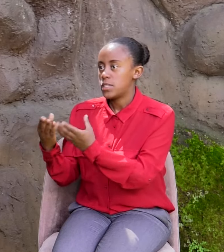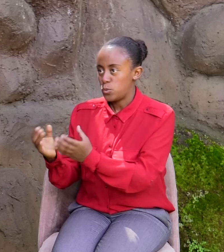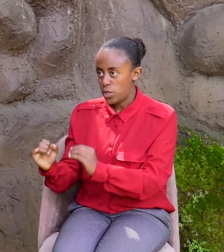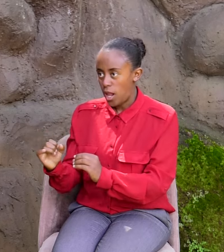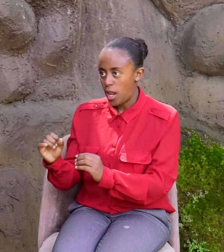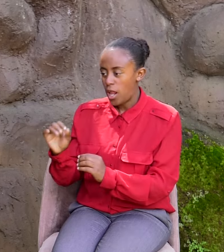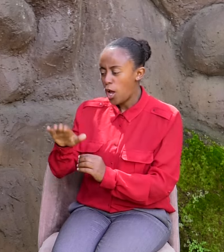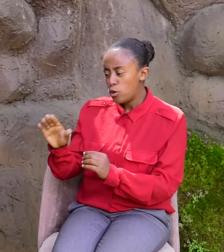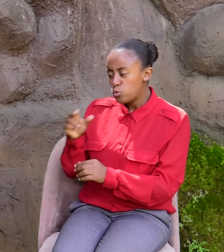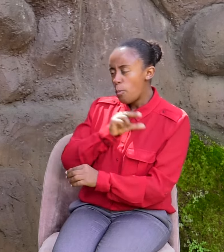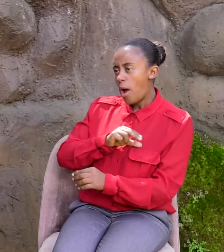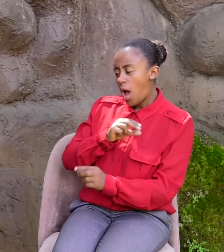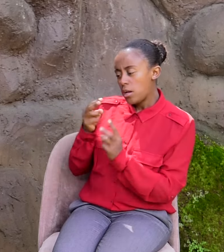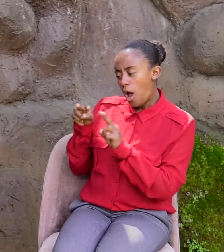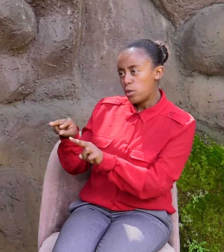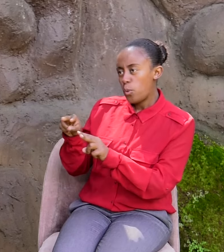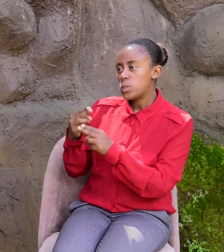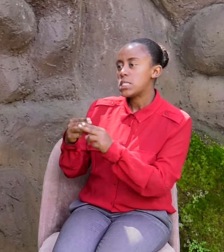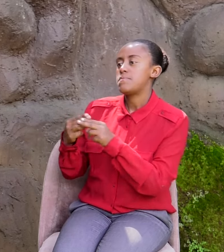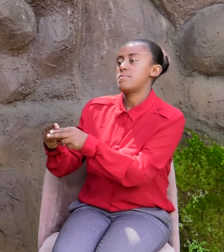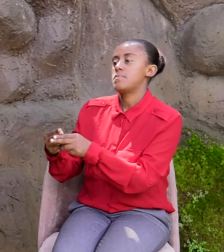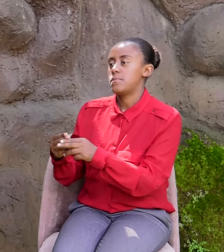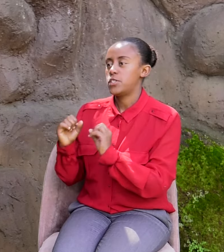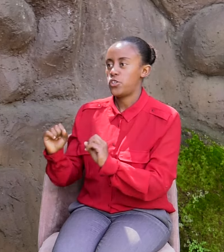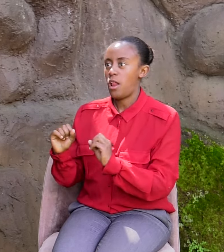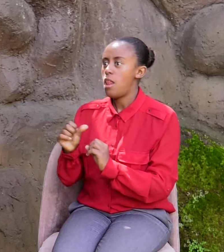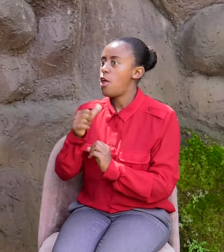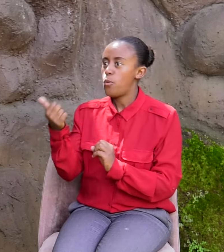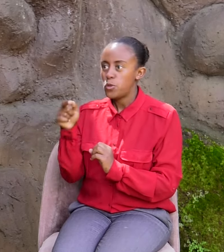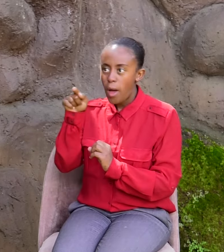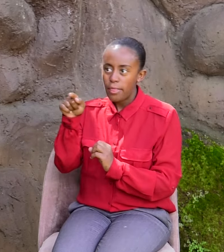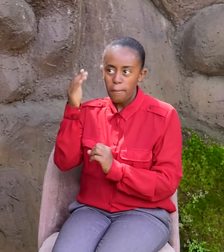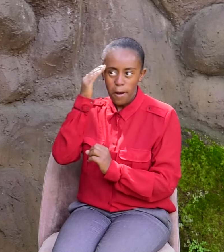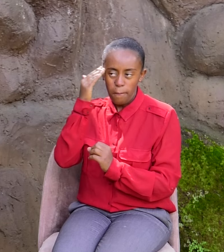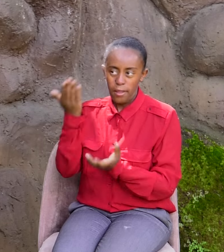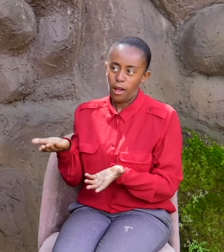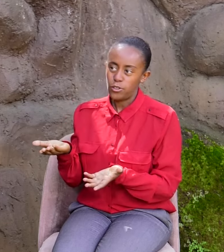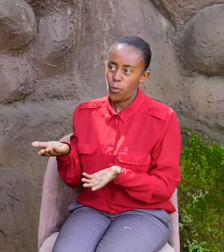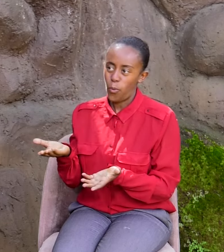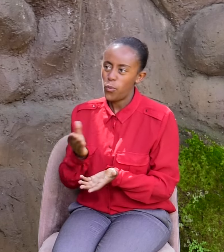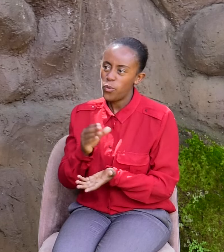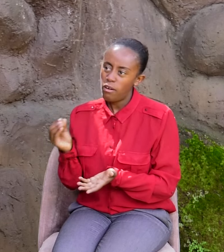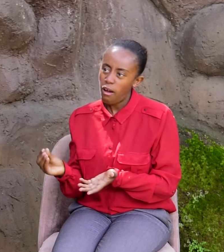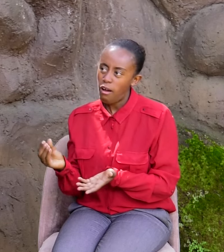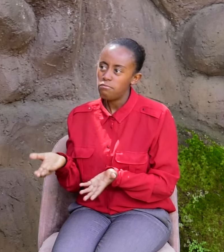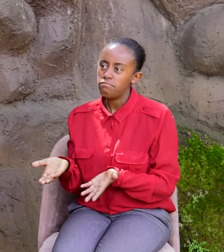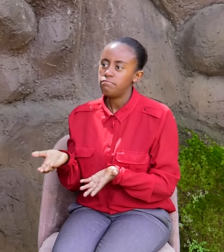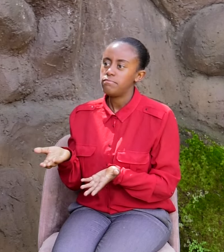ከዛ ከልጁ ባህሪ ተነስቶም ሊያወጣ ይችላል። እናም ሌሎችም አንተም እንደምታውቃቸው እና